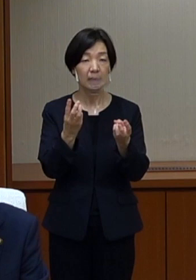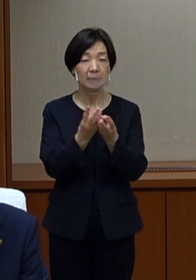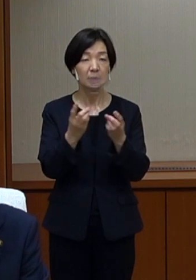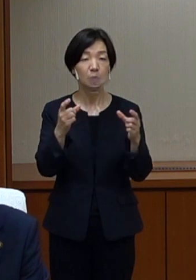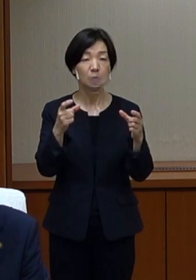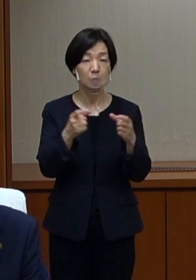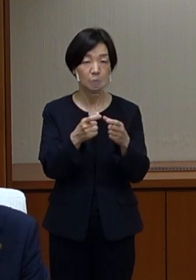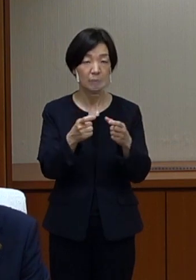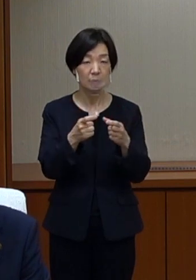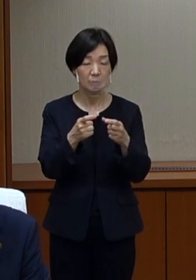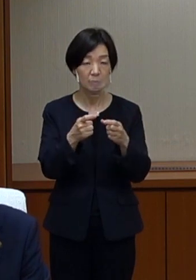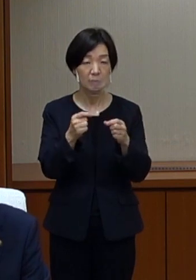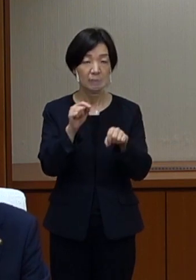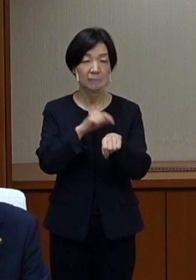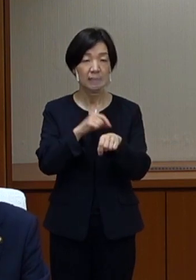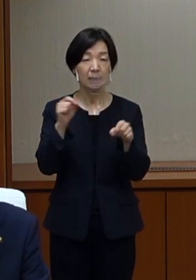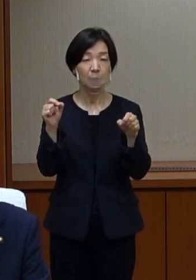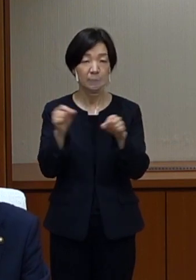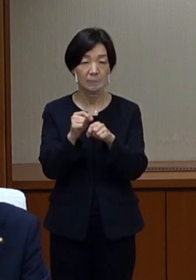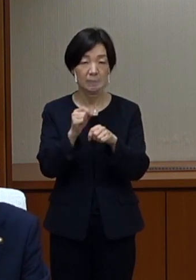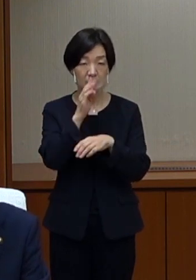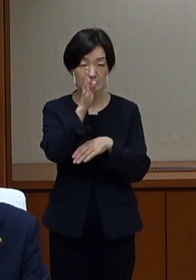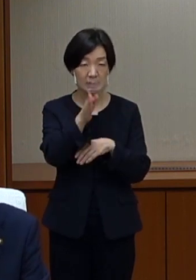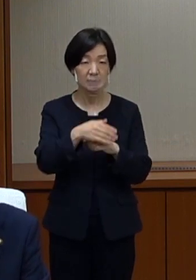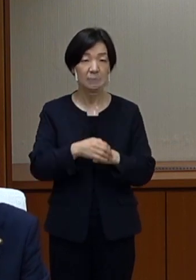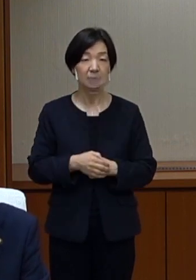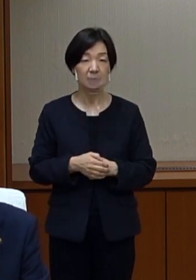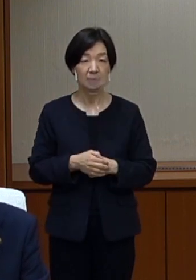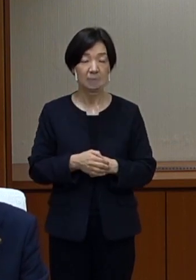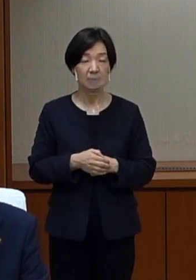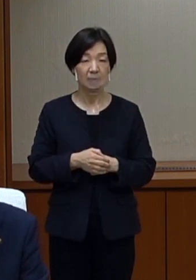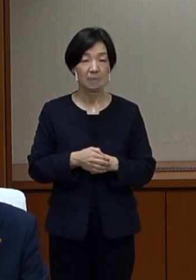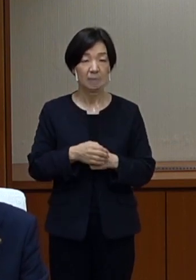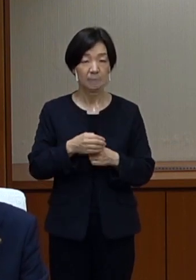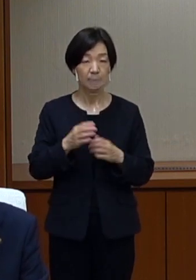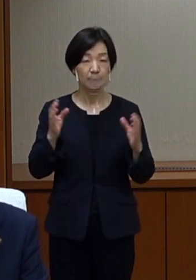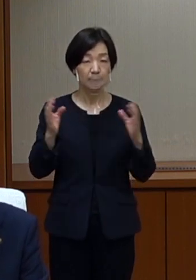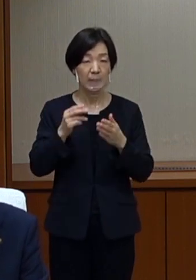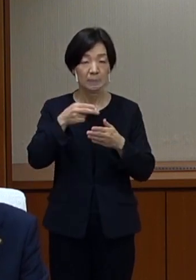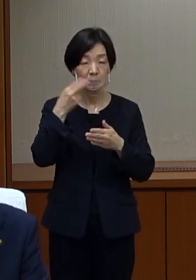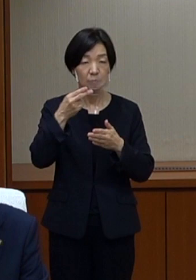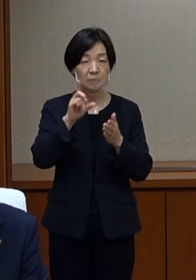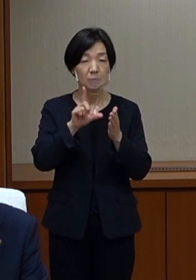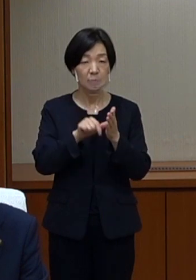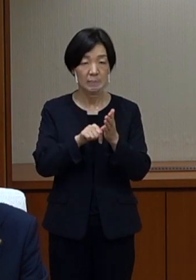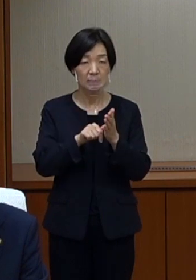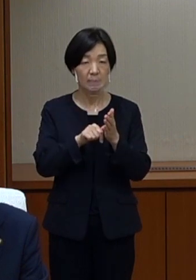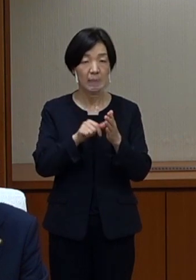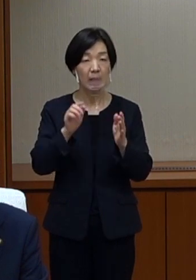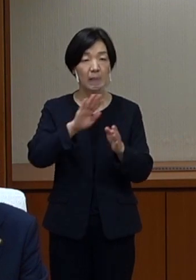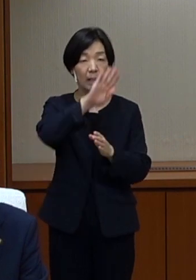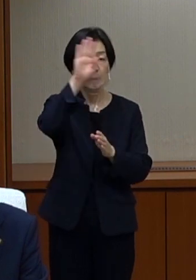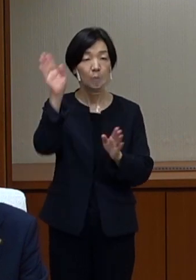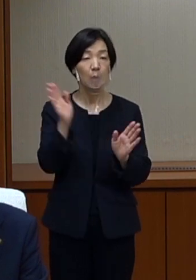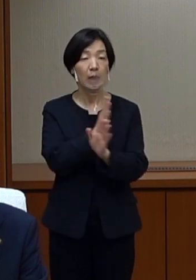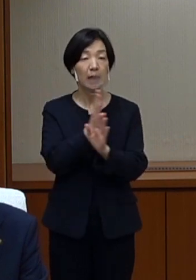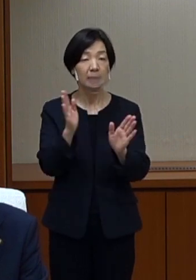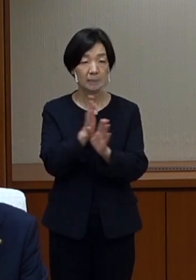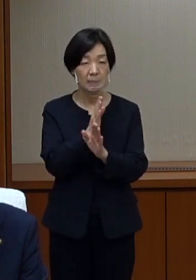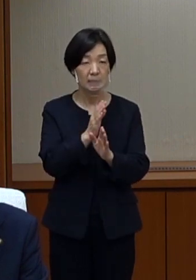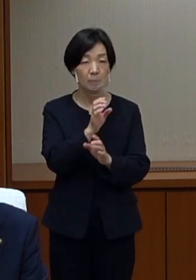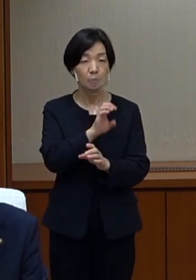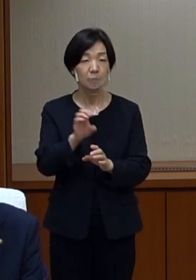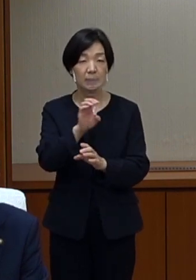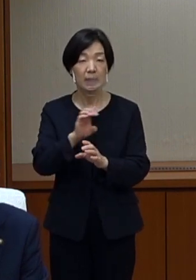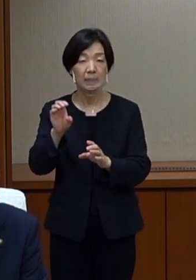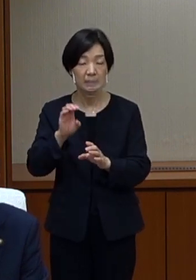てください。会食等の際はこまめに換気し、会話時は適